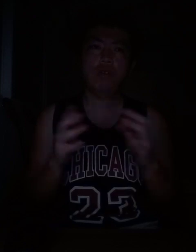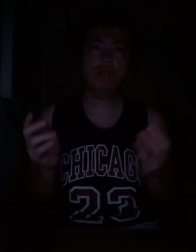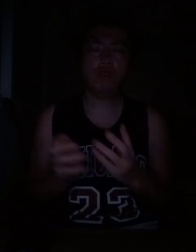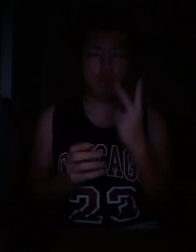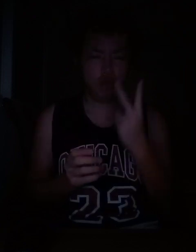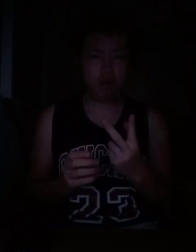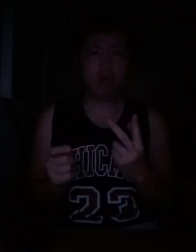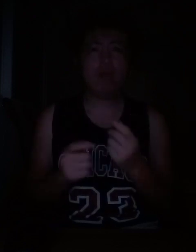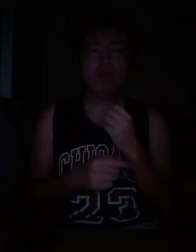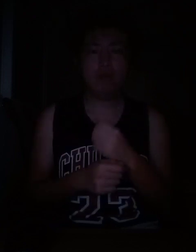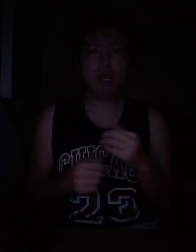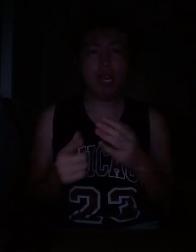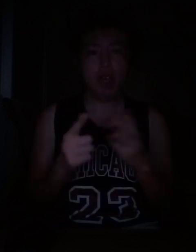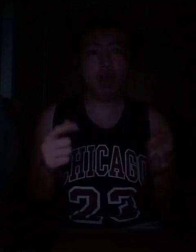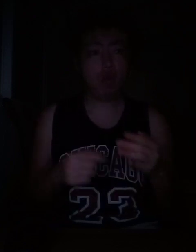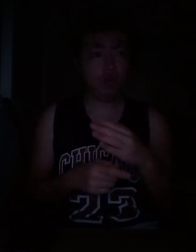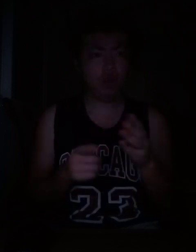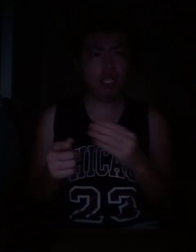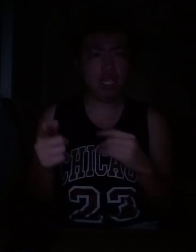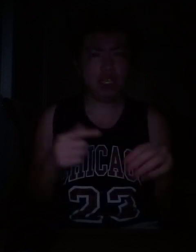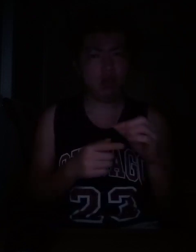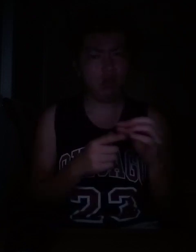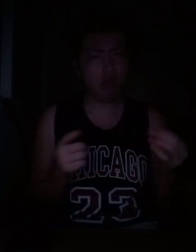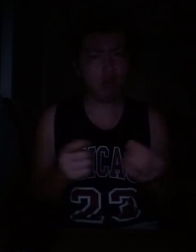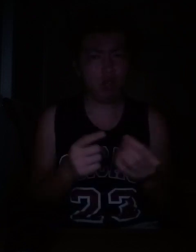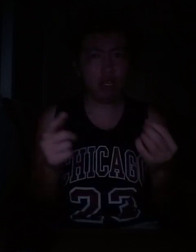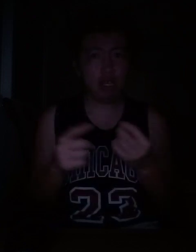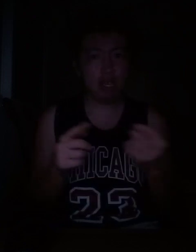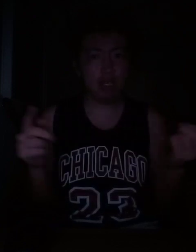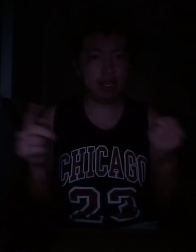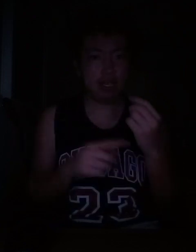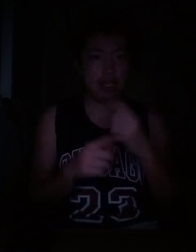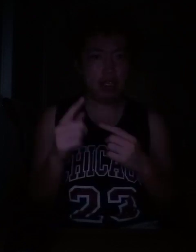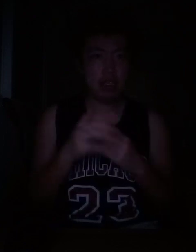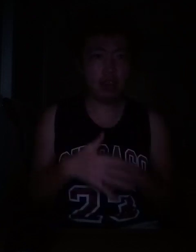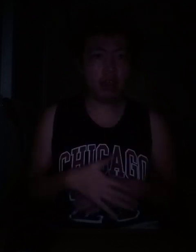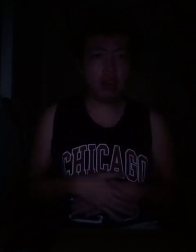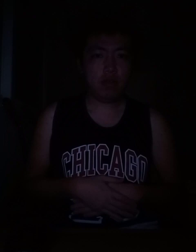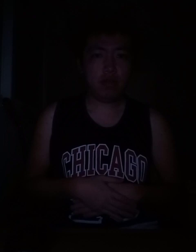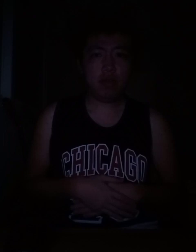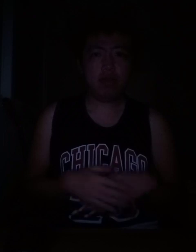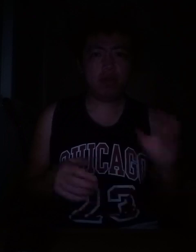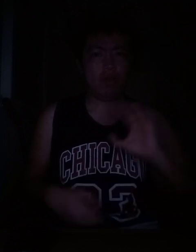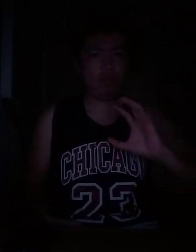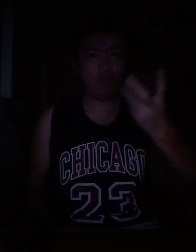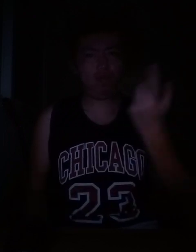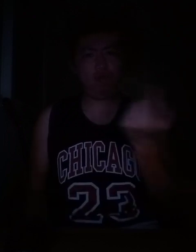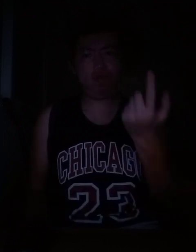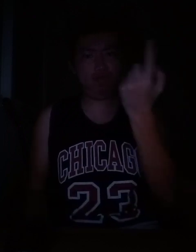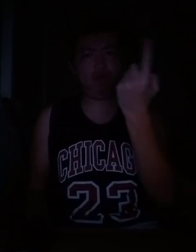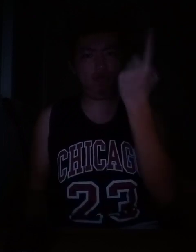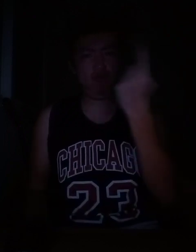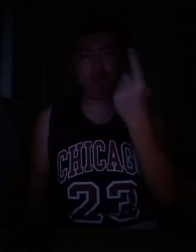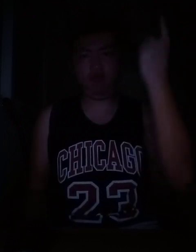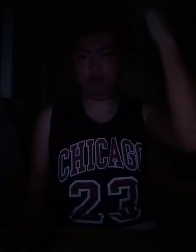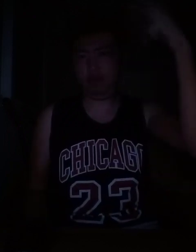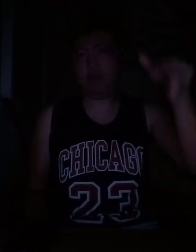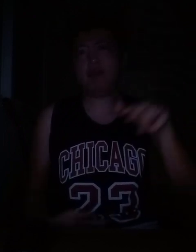3시쯤 제주도청 재난상황실에 나타났습니다. 태풍 북상에 대비해 윤석열 대통령이